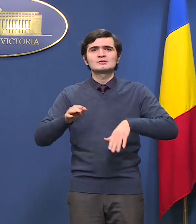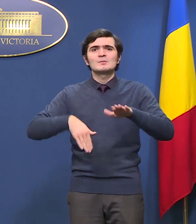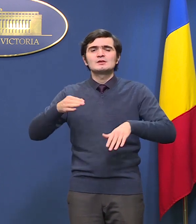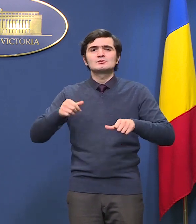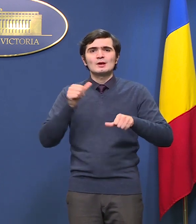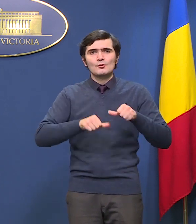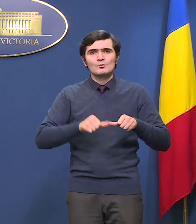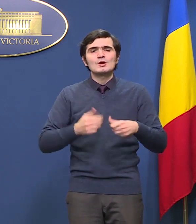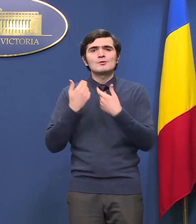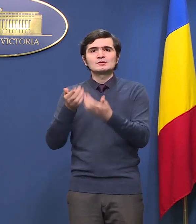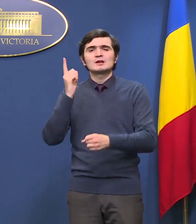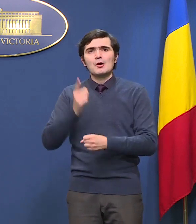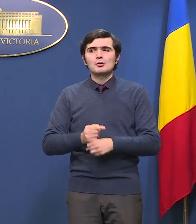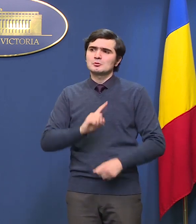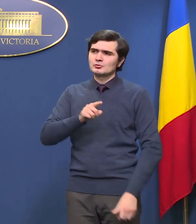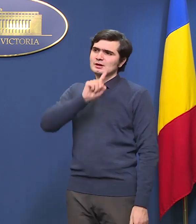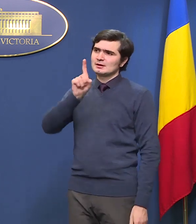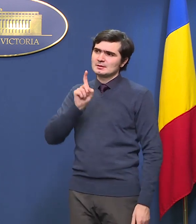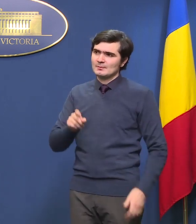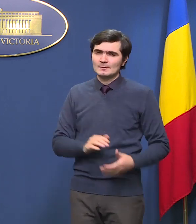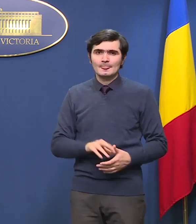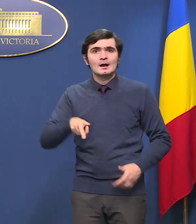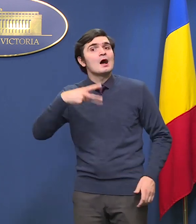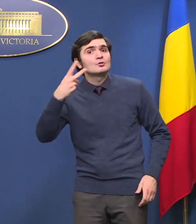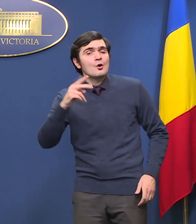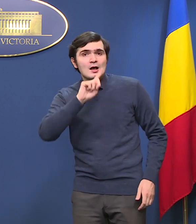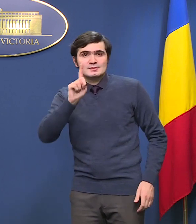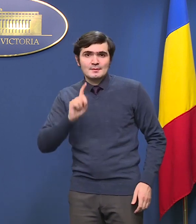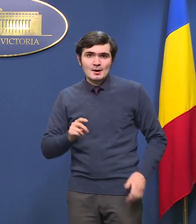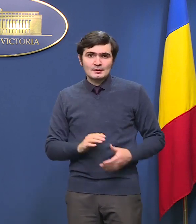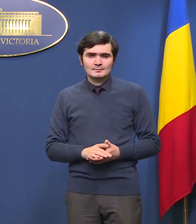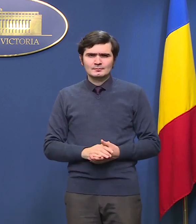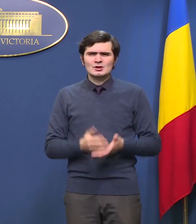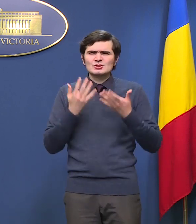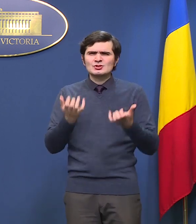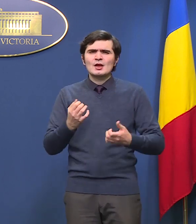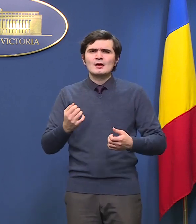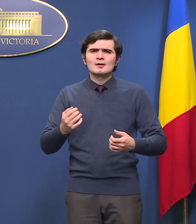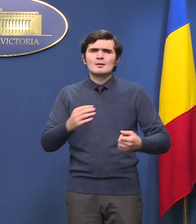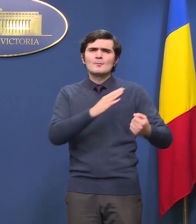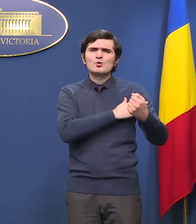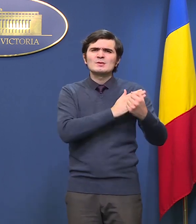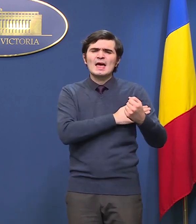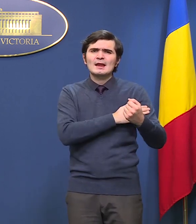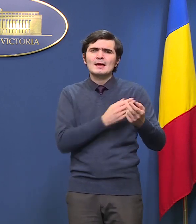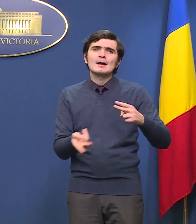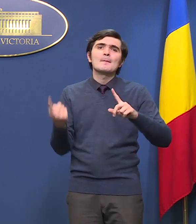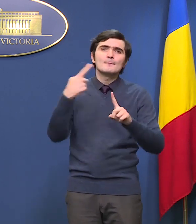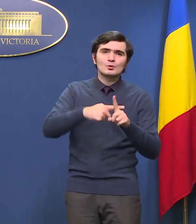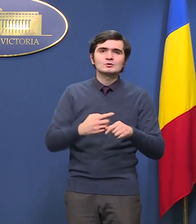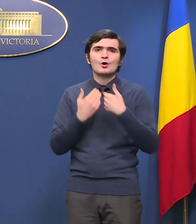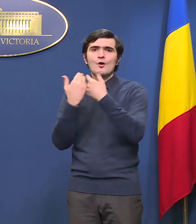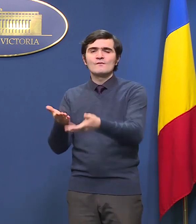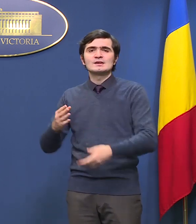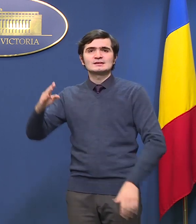emite ordinul, dar puteți să-l întrebați. Și a doua întrebare, dacă îmi permiteți, ce puteri suplimentare veți conferi armatei în această situație